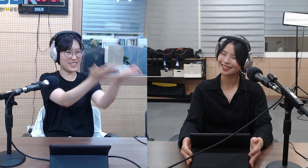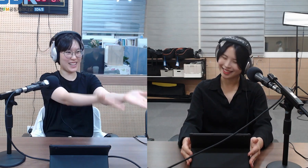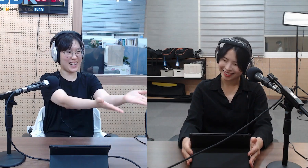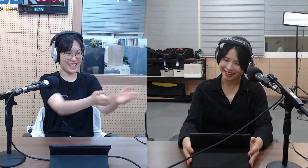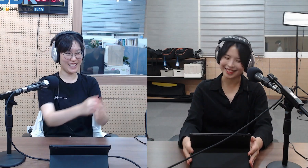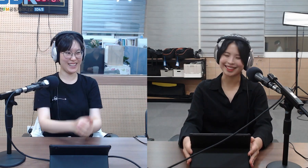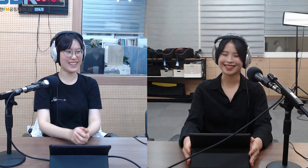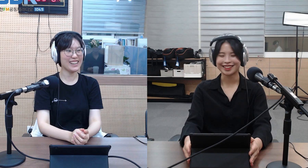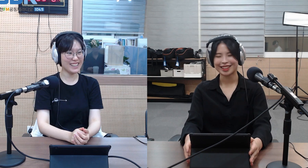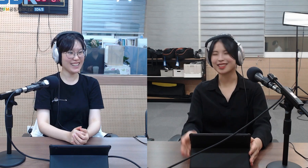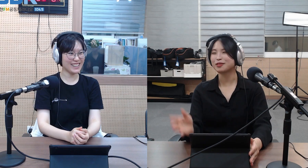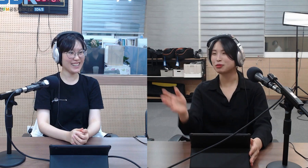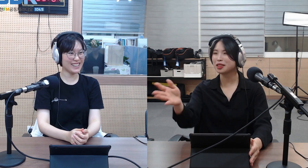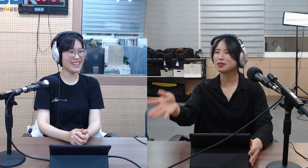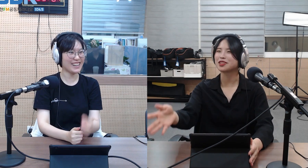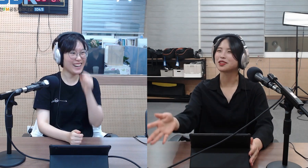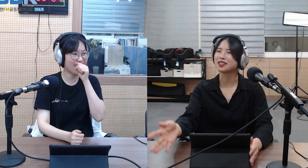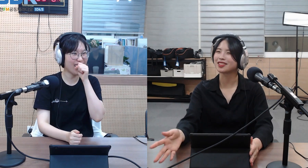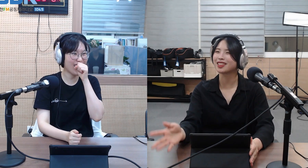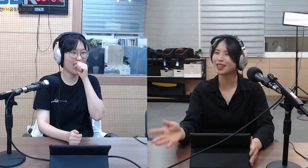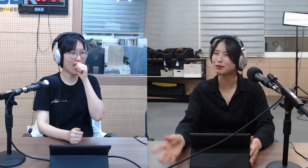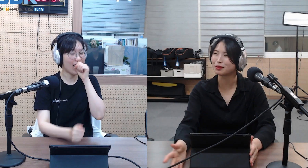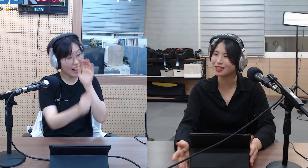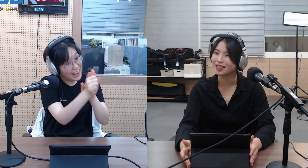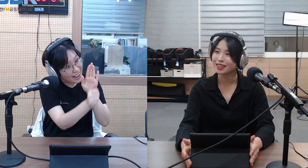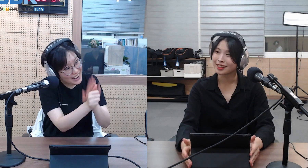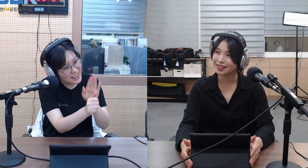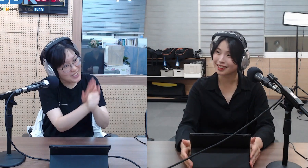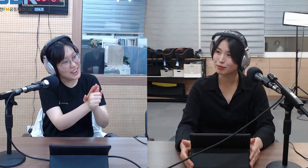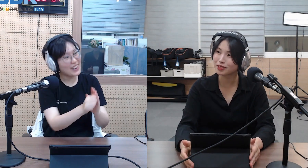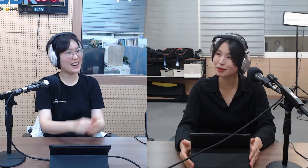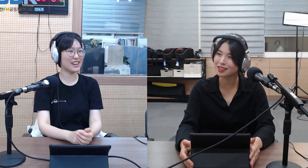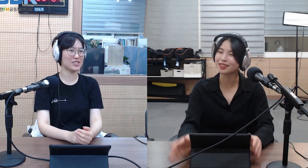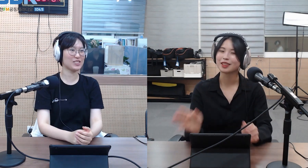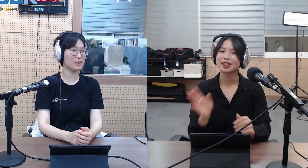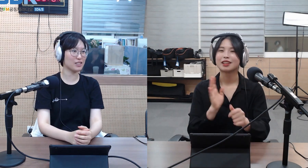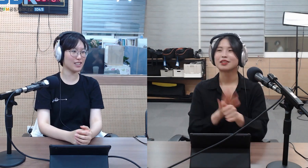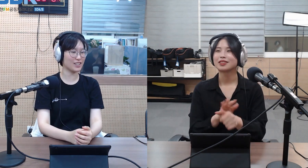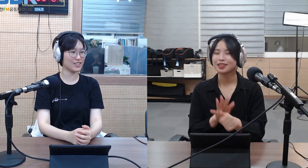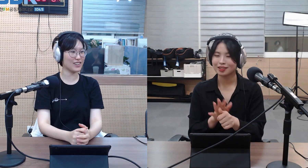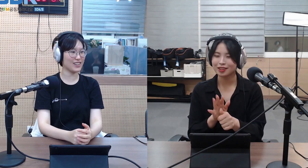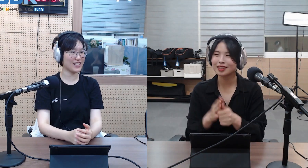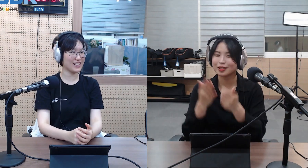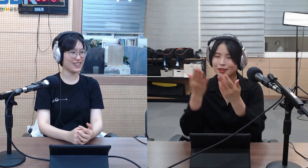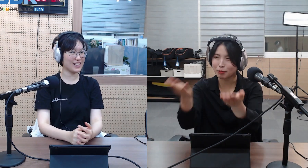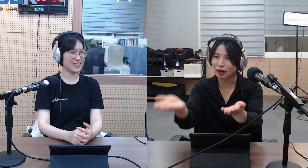도와드리겠습니다. 그럼 부담스러워요. 그렇게 하면 왜요? 부담스러워. 눈 너무 크게 떠서? 이렇게 해서 이렇게 바로